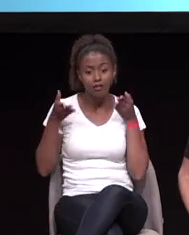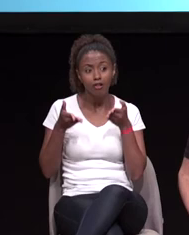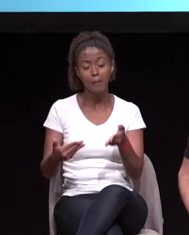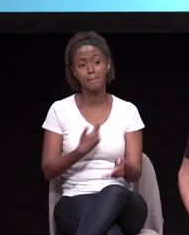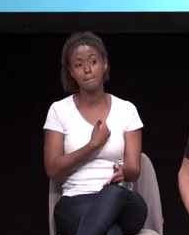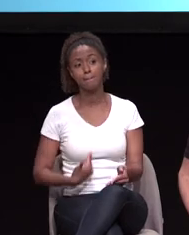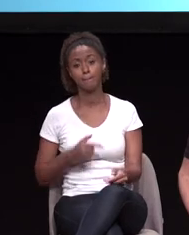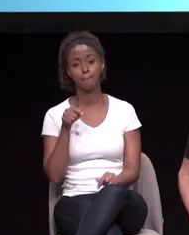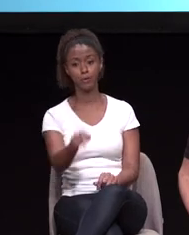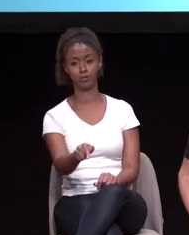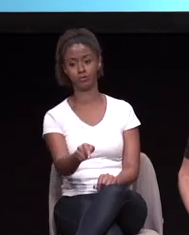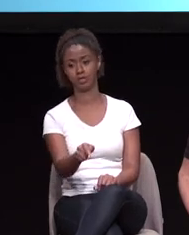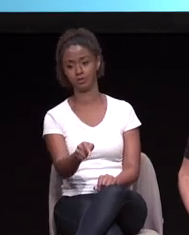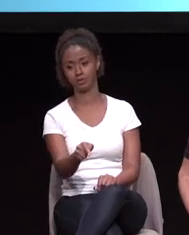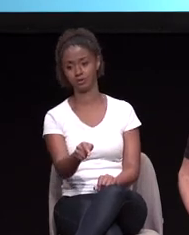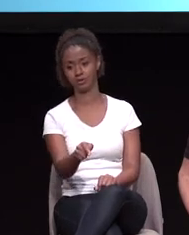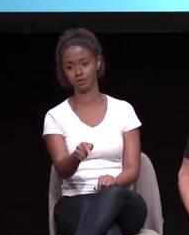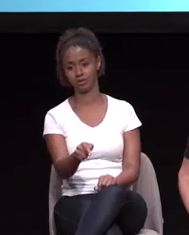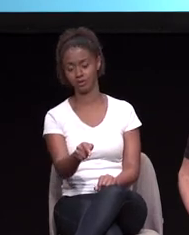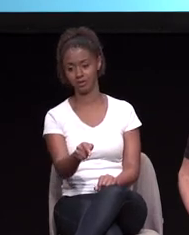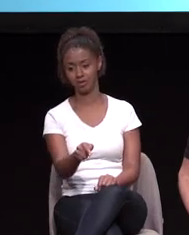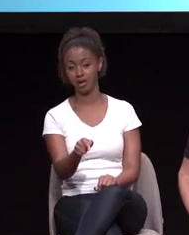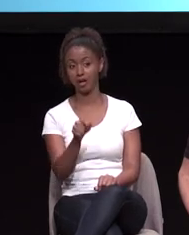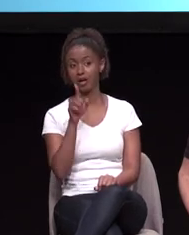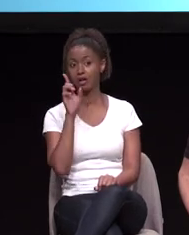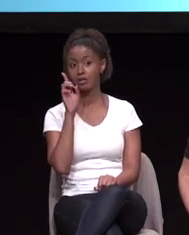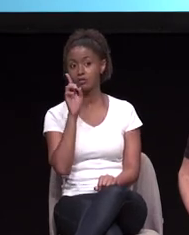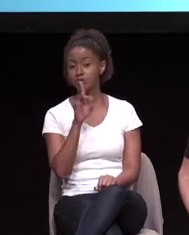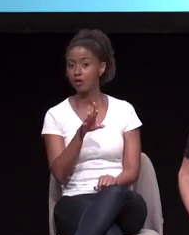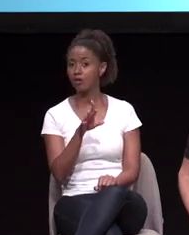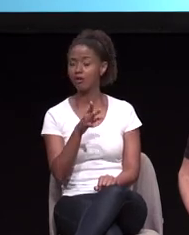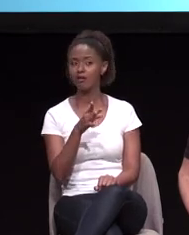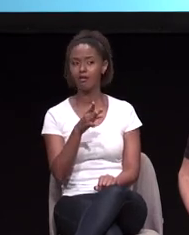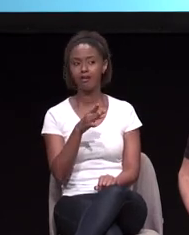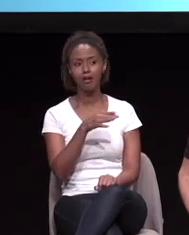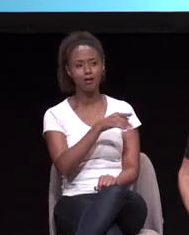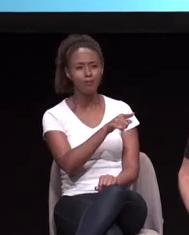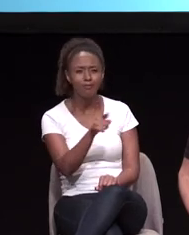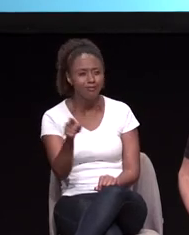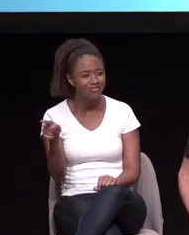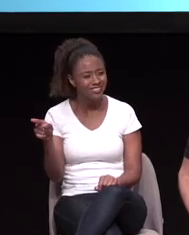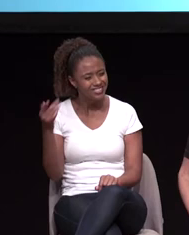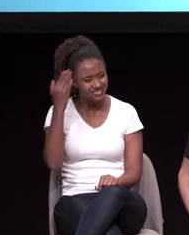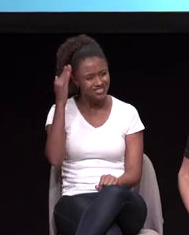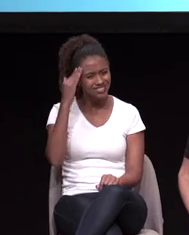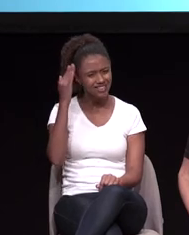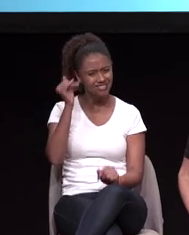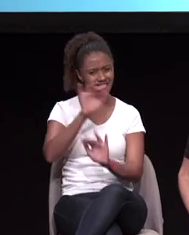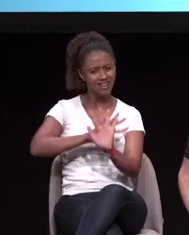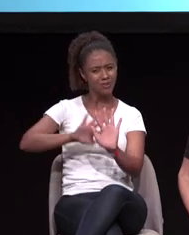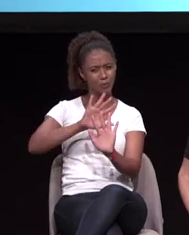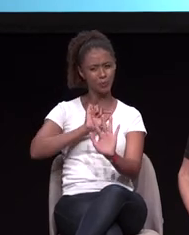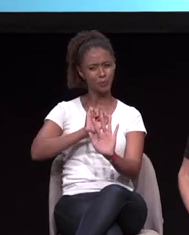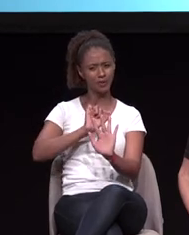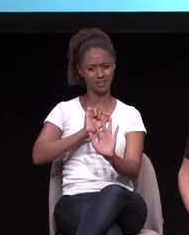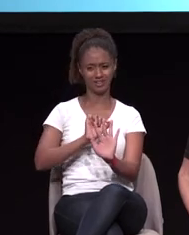só para gente onde provém de entender o que estava montado